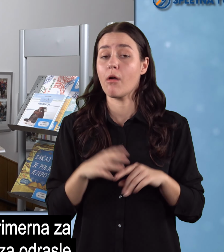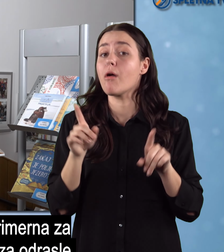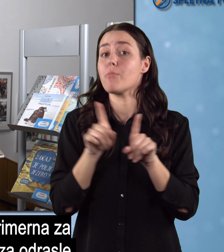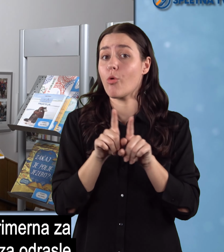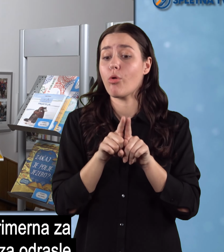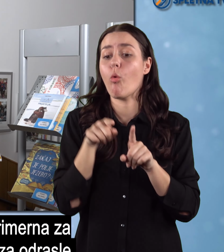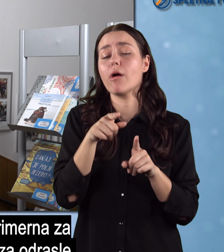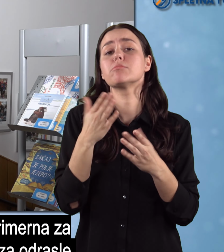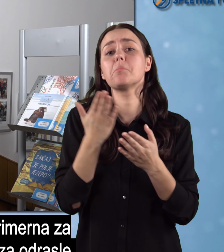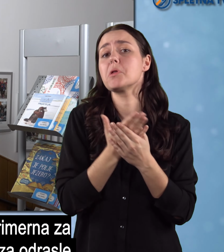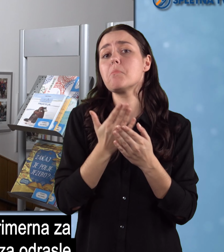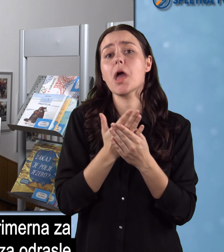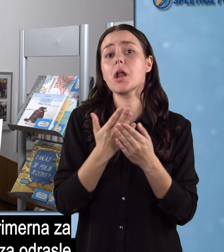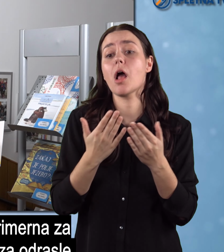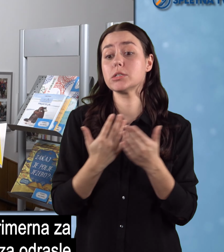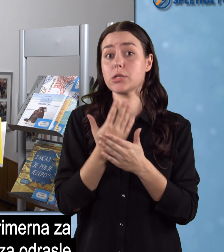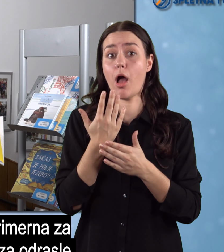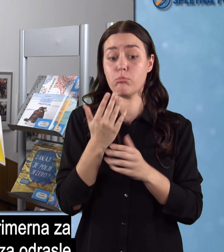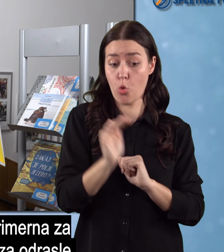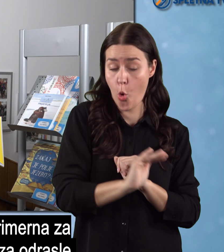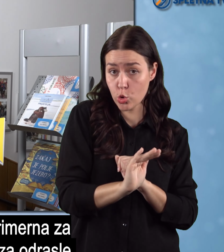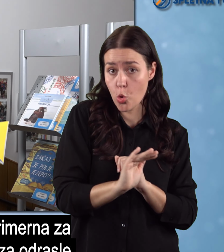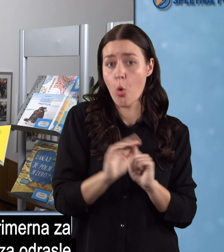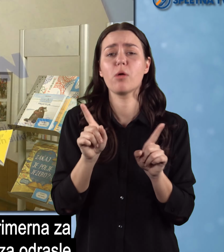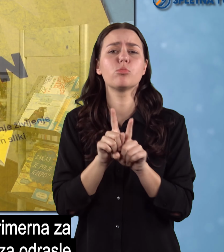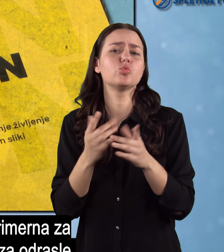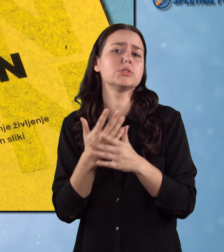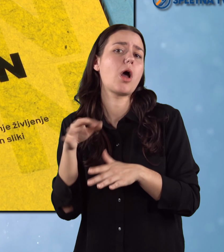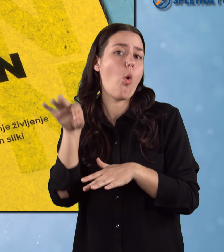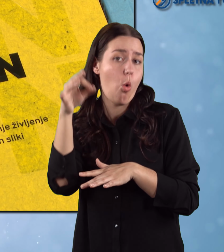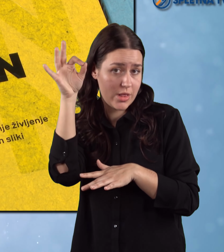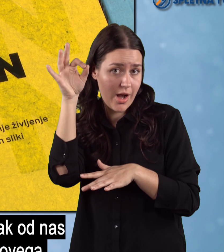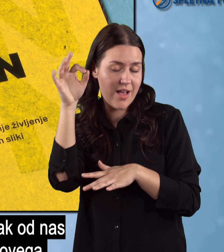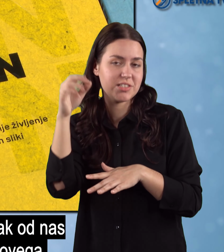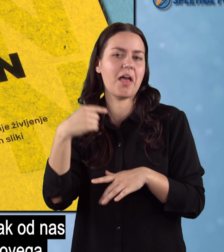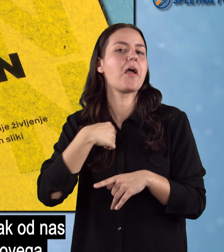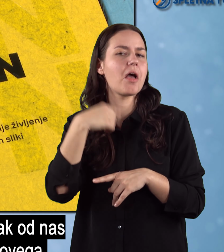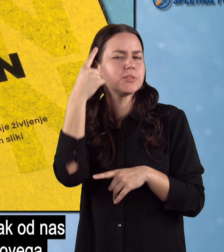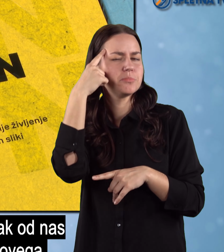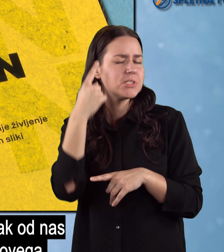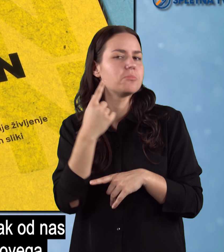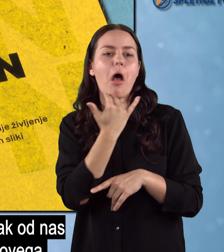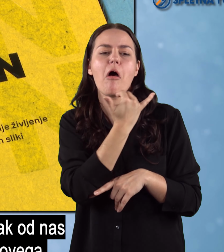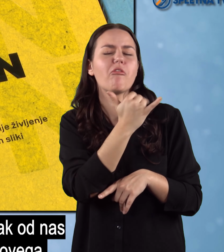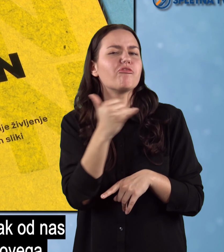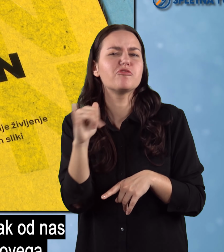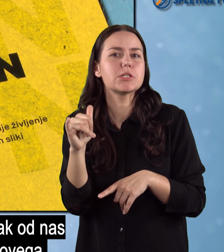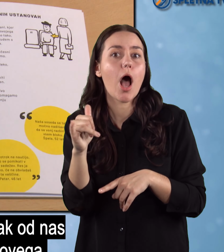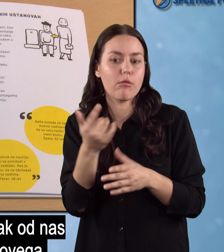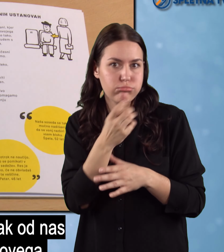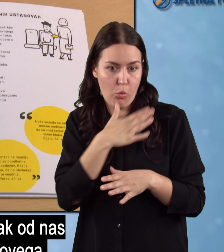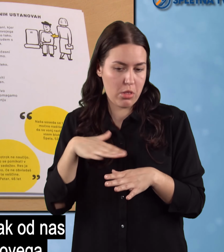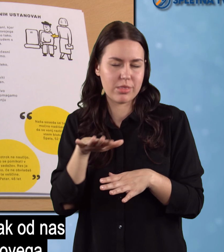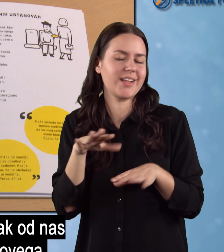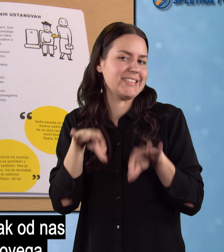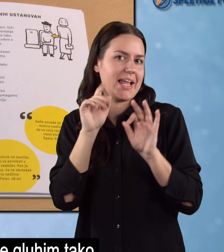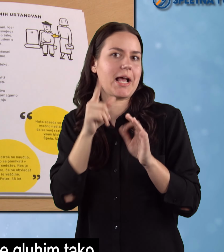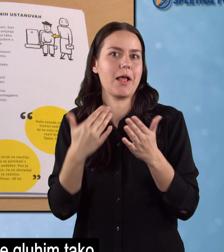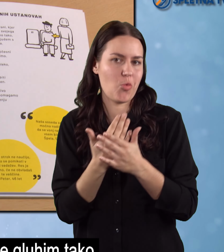je primerna tako za otroke kot tudi za odrasle. Jaz mislim, da vsak od nas najde kaj